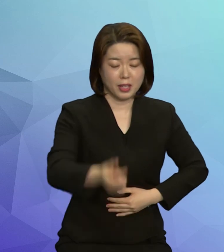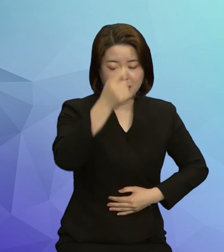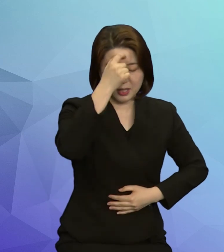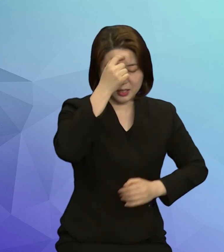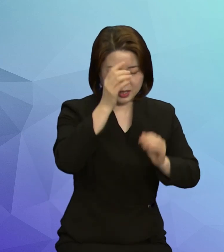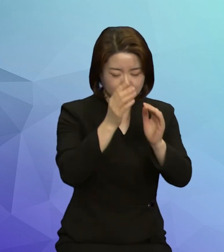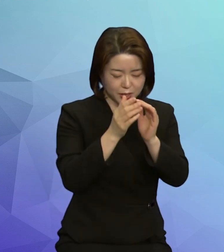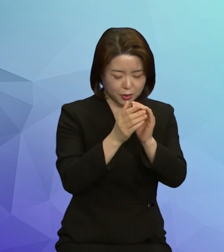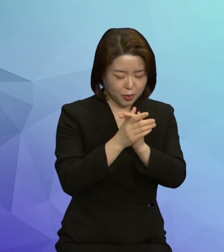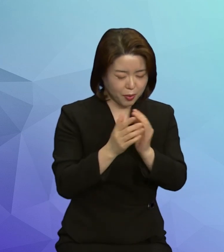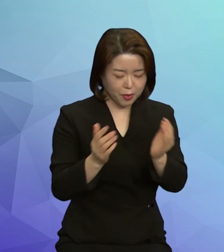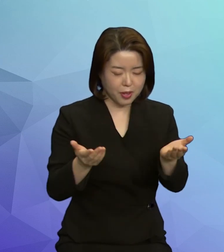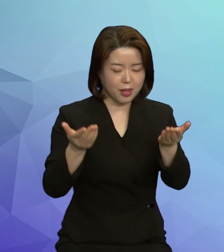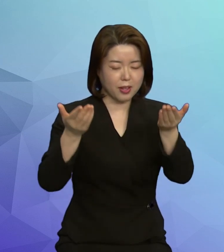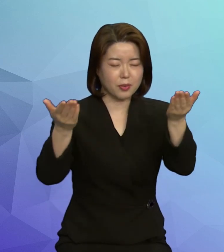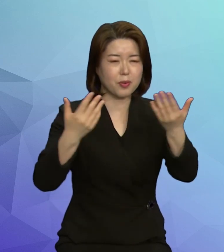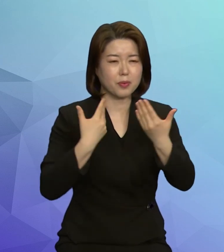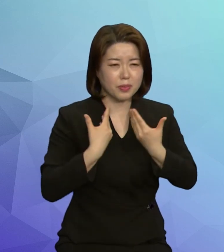없으니